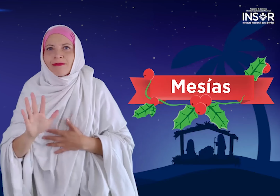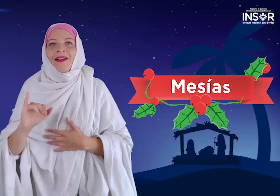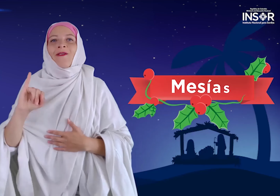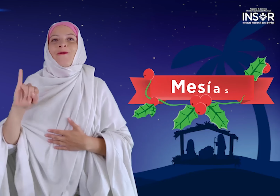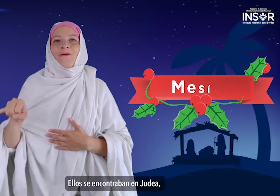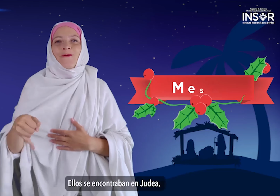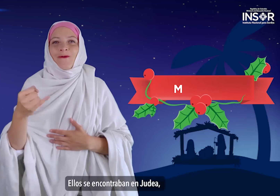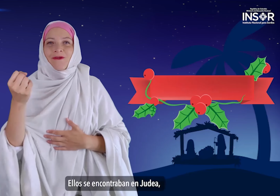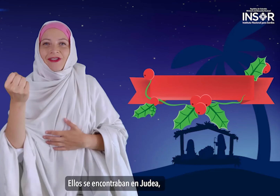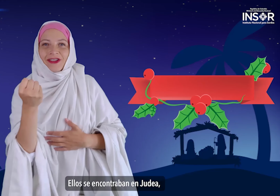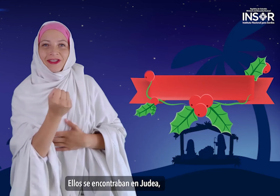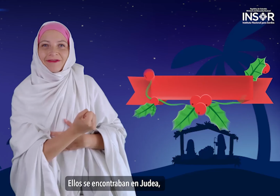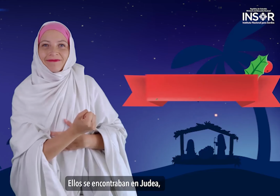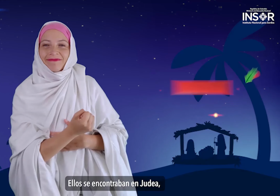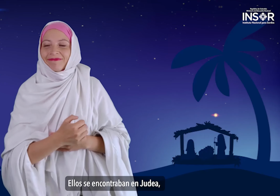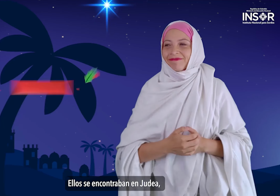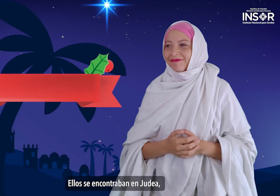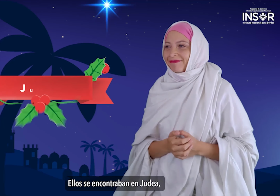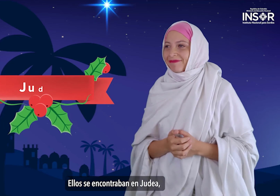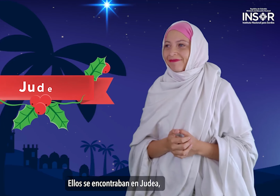Ellos se encontraban en Judea.